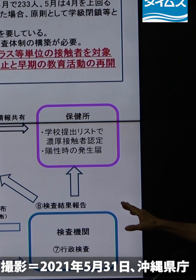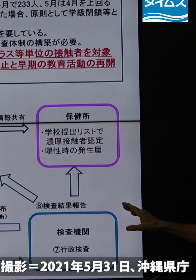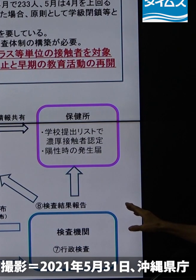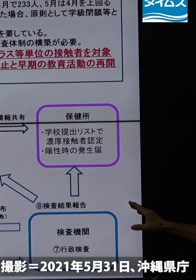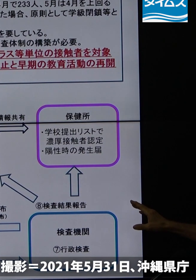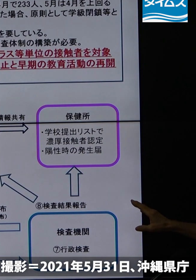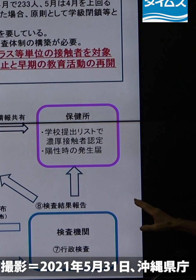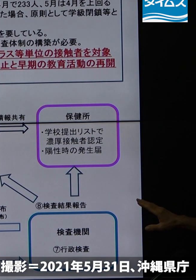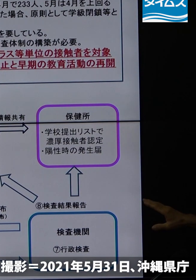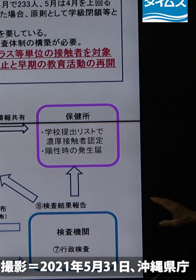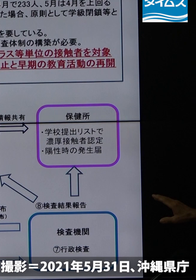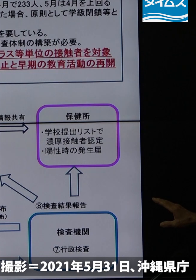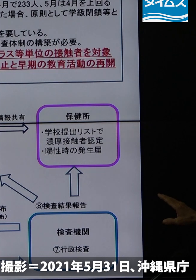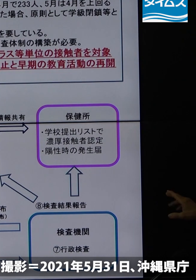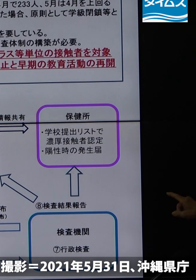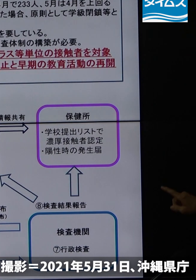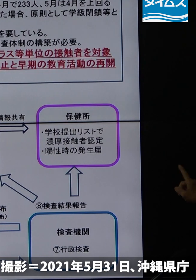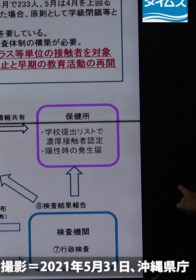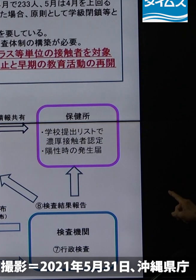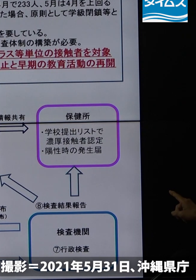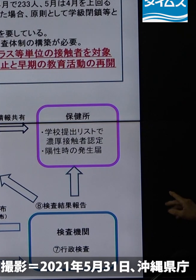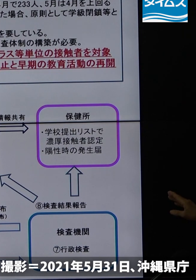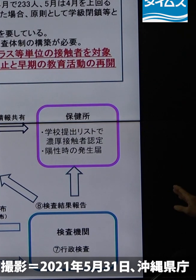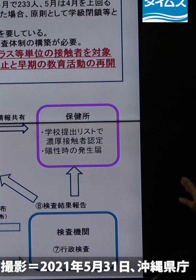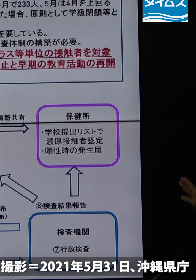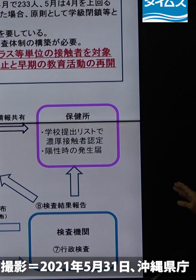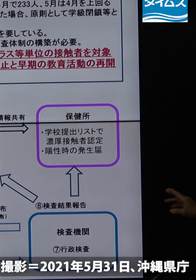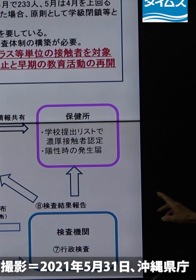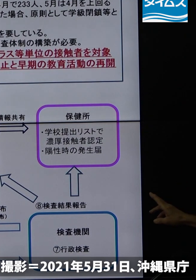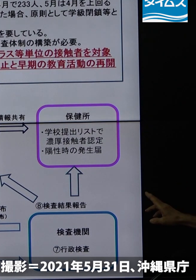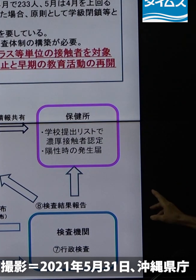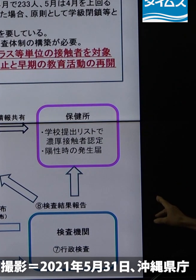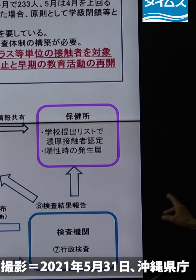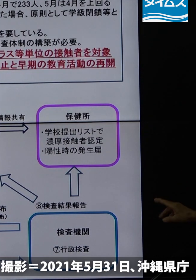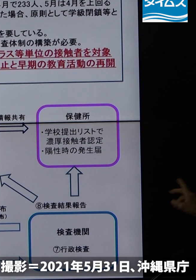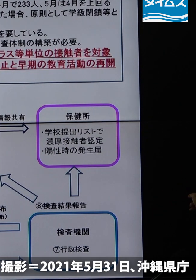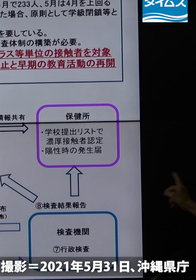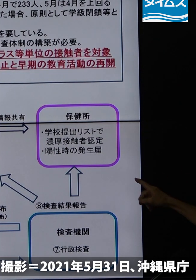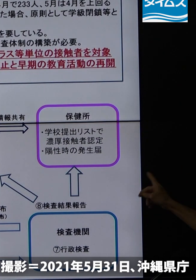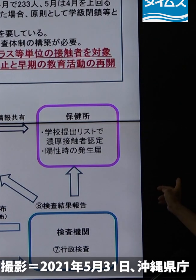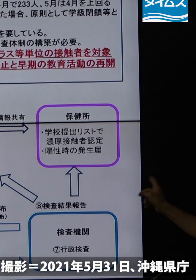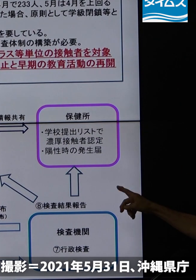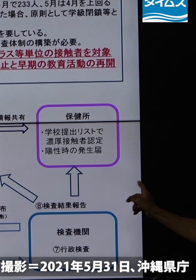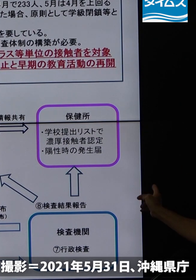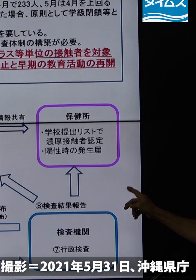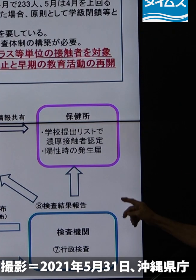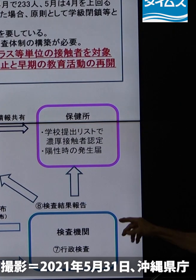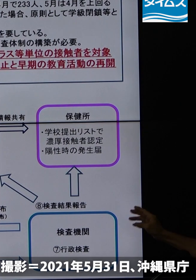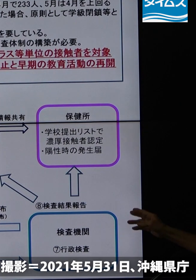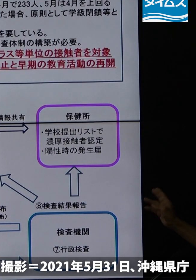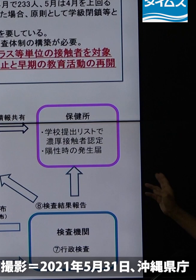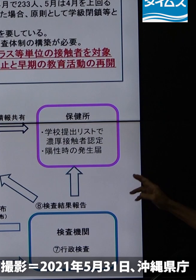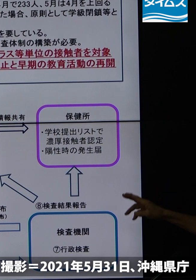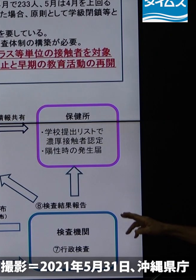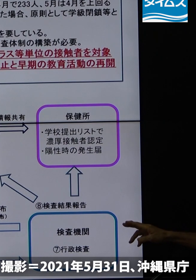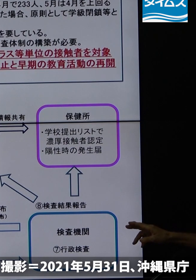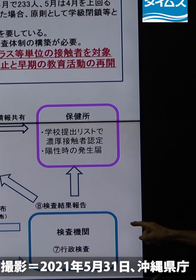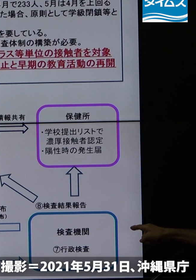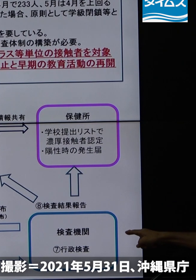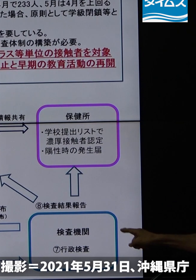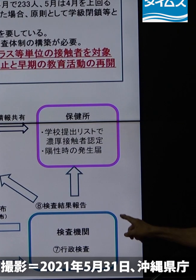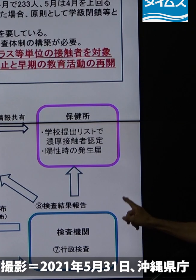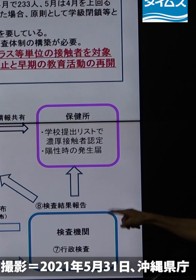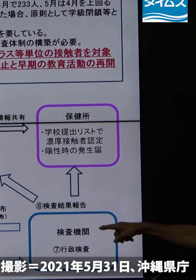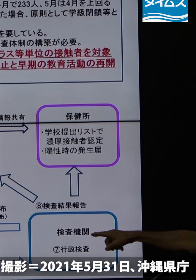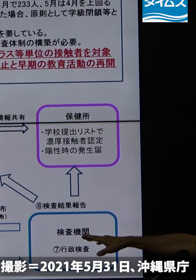発生者が出た場合にはこのご覧の流れでまず対策本部に連絡が来て保健所とは情報を共有します。で検査の調整を